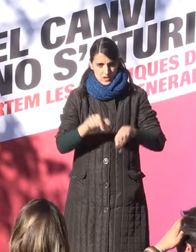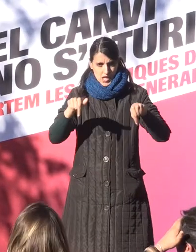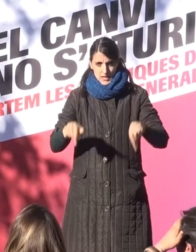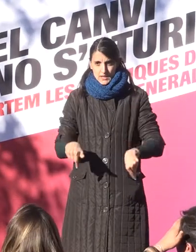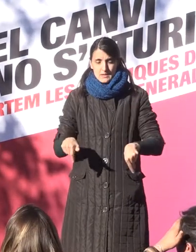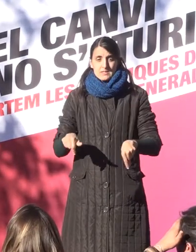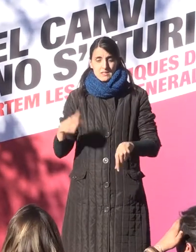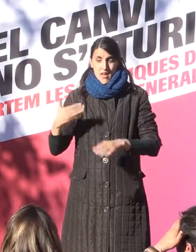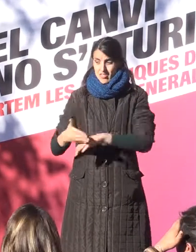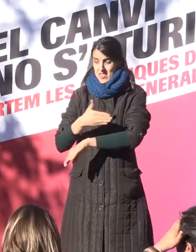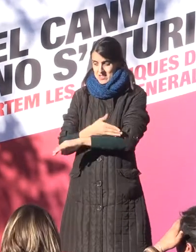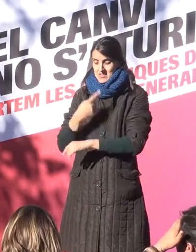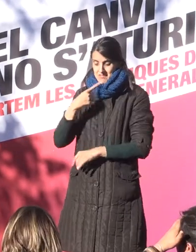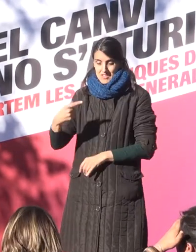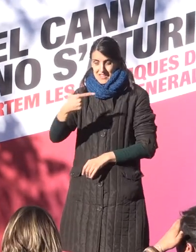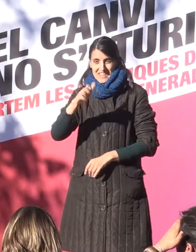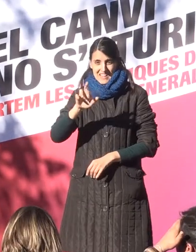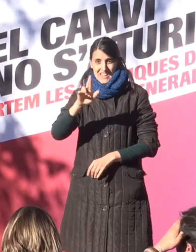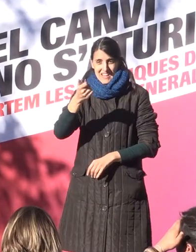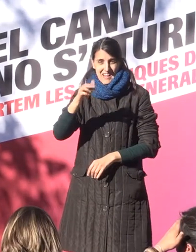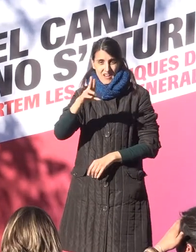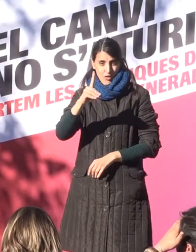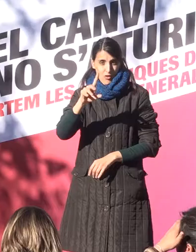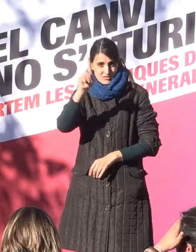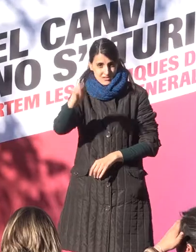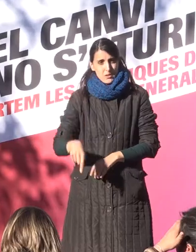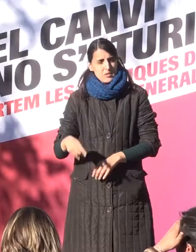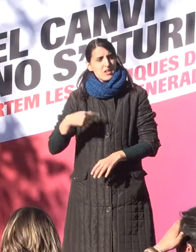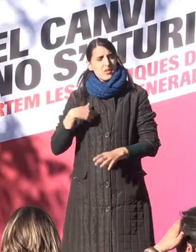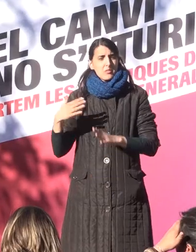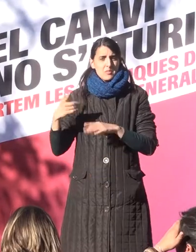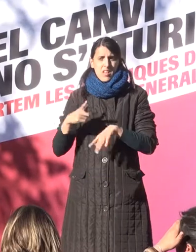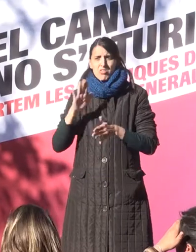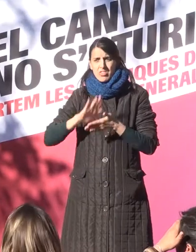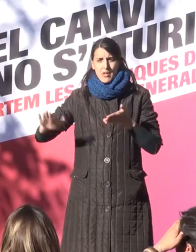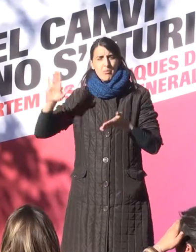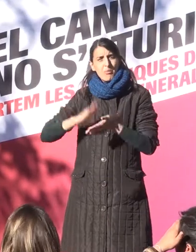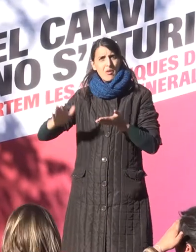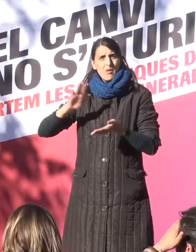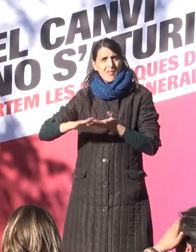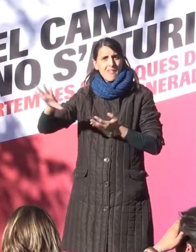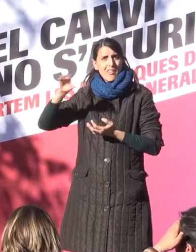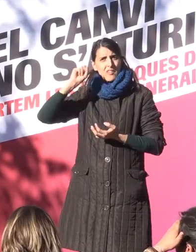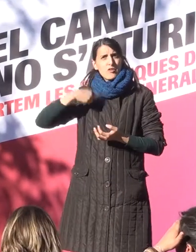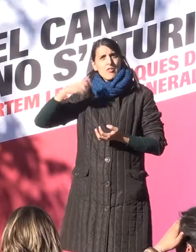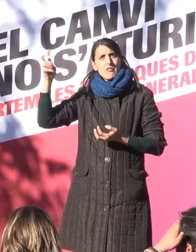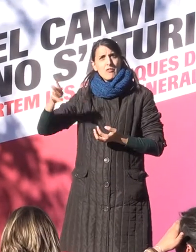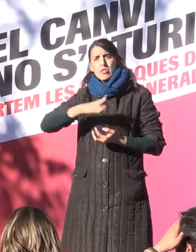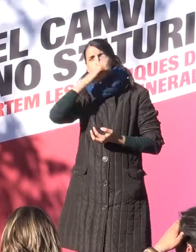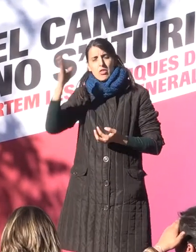gerardo también hemos comprendido con el tiempo y analizando porque tenemos memoria saber de dónde venimos no